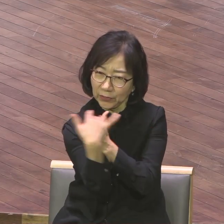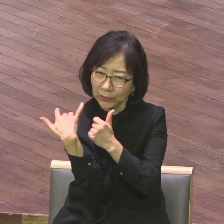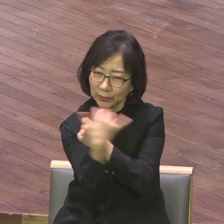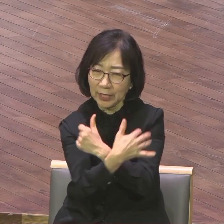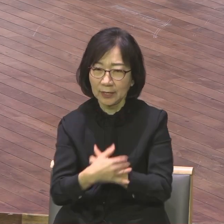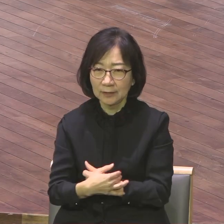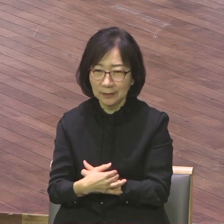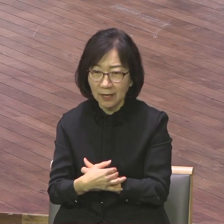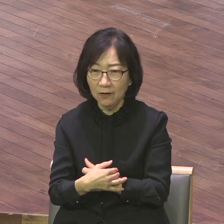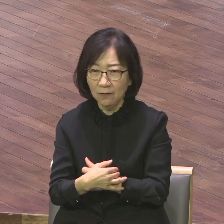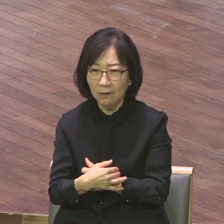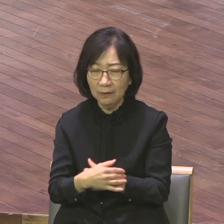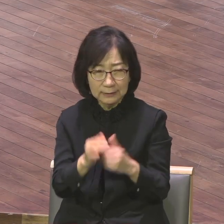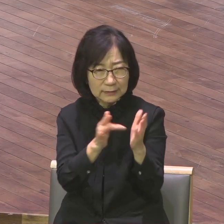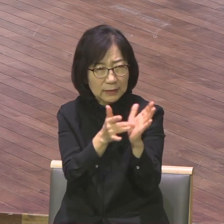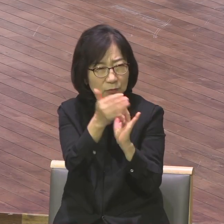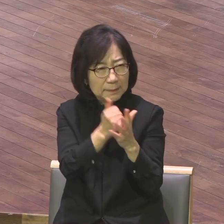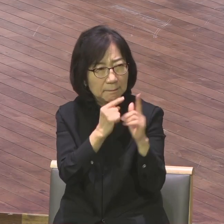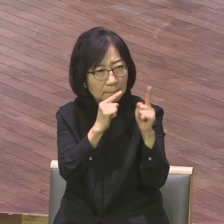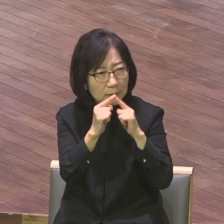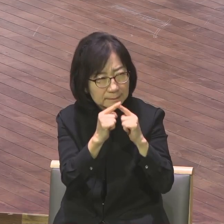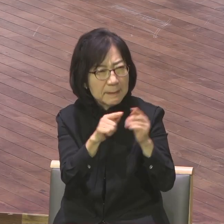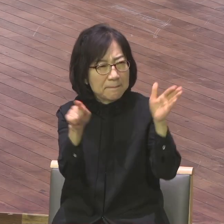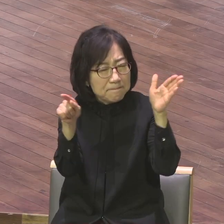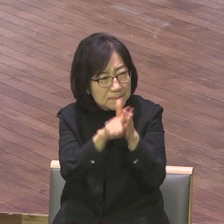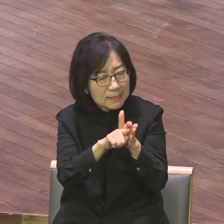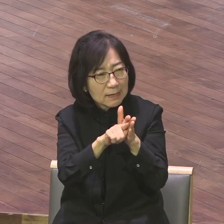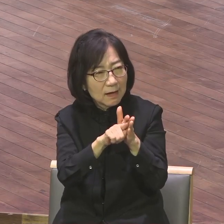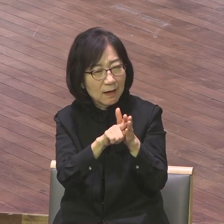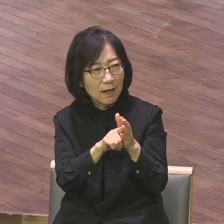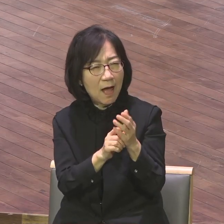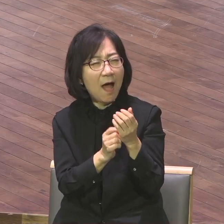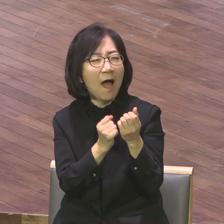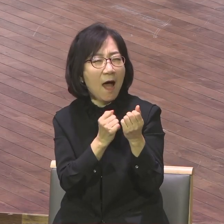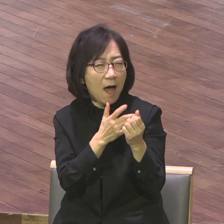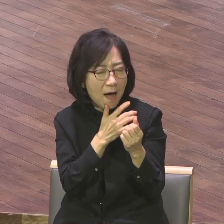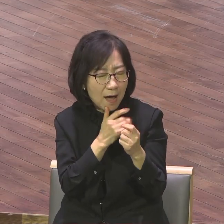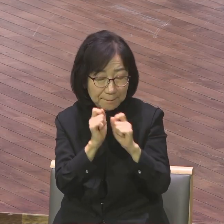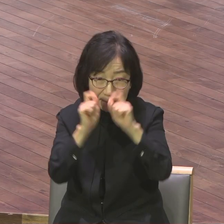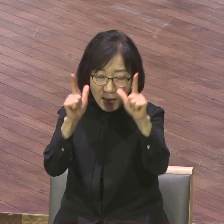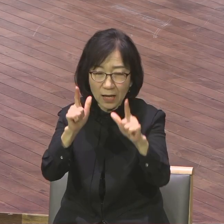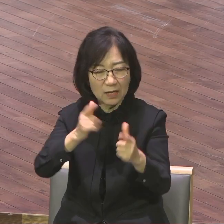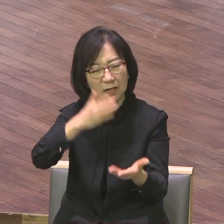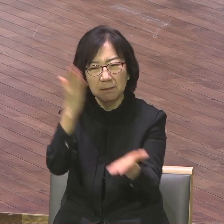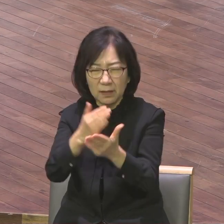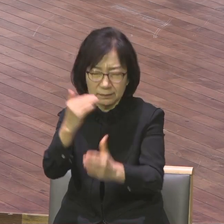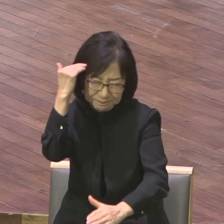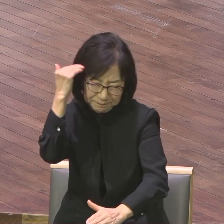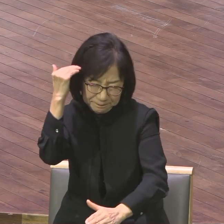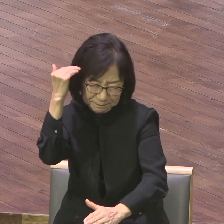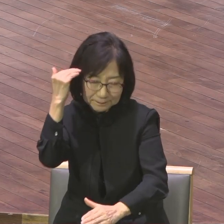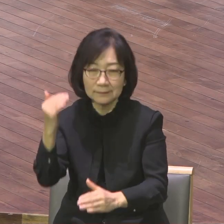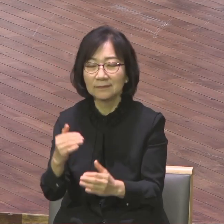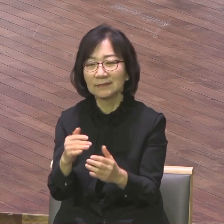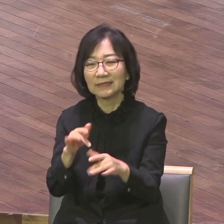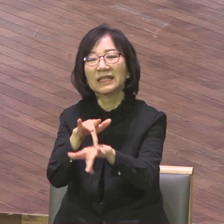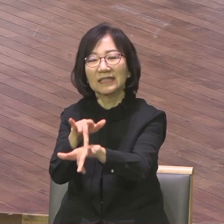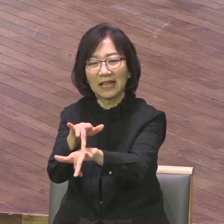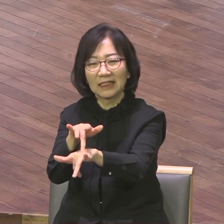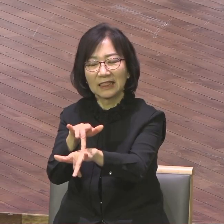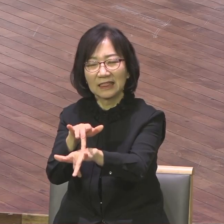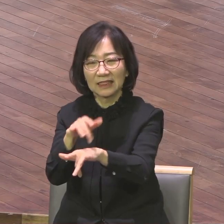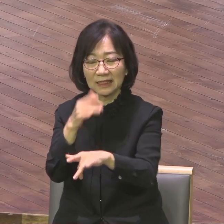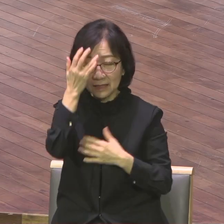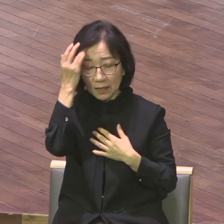바로 못하게. 오늘 본문을 보면 예수님께서 사마리아 여자에게 변화와 성장의 자리로 나가는